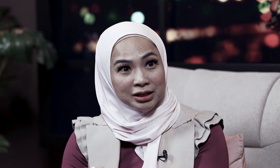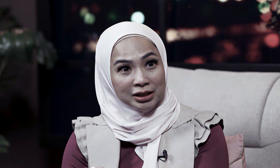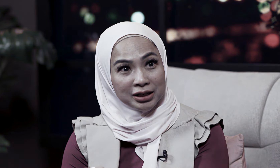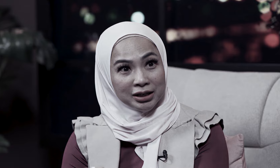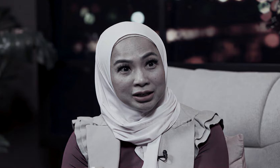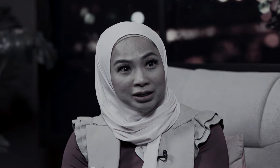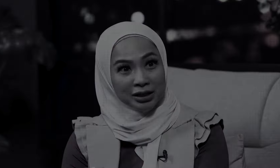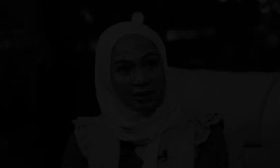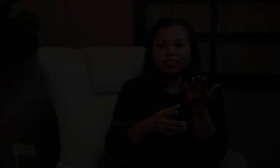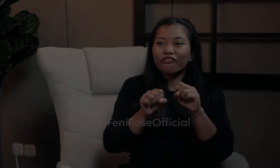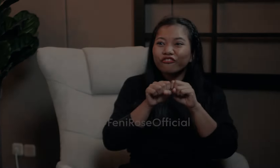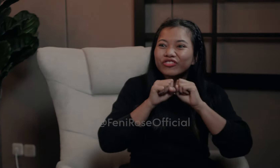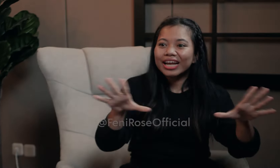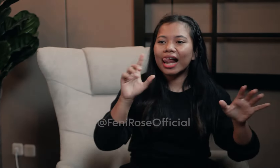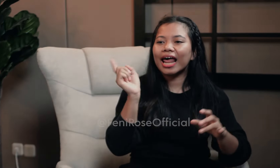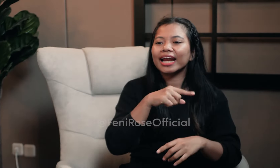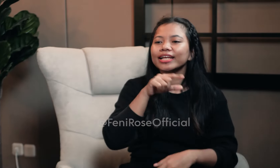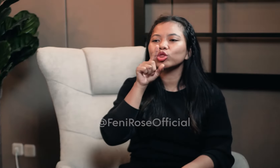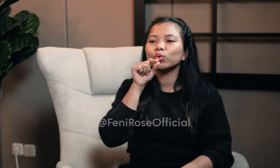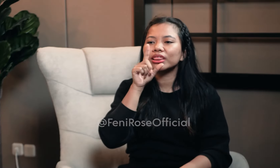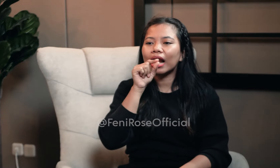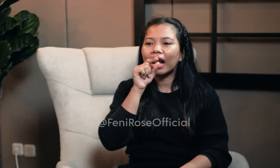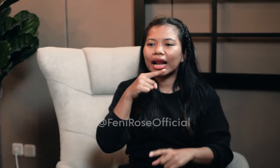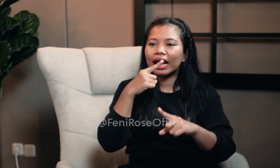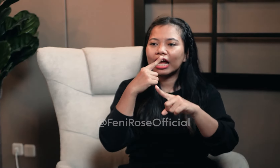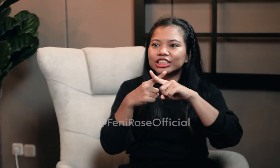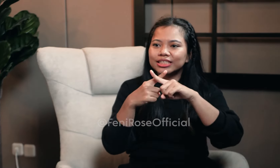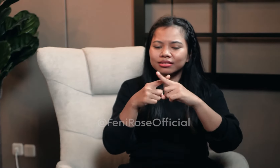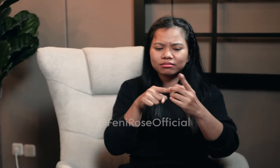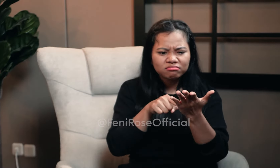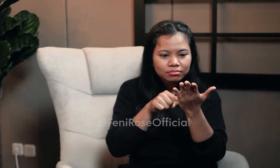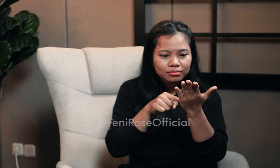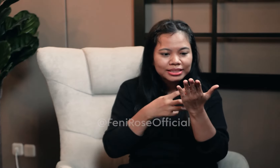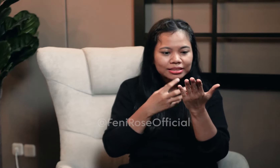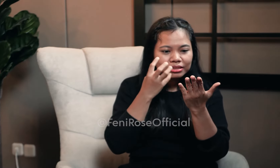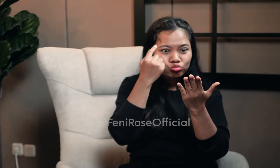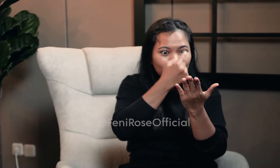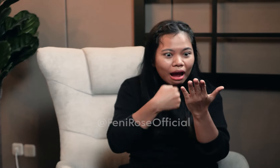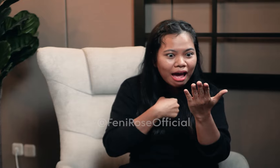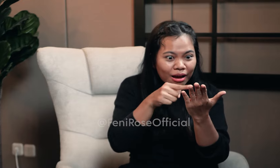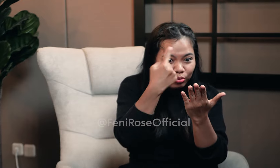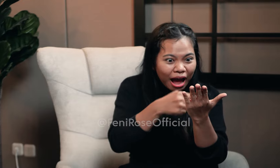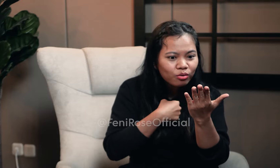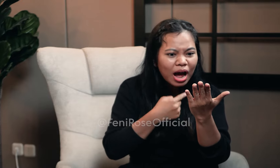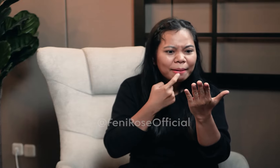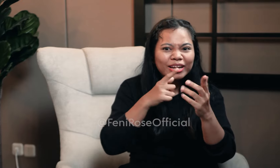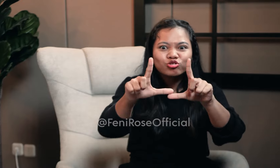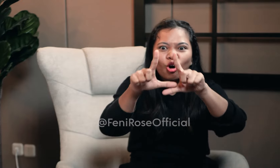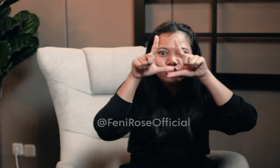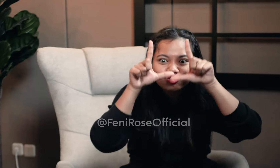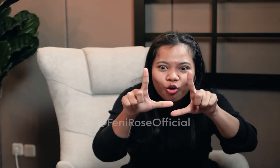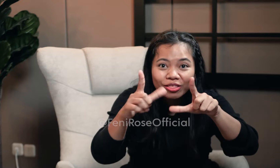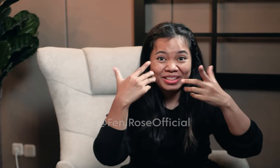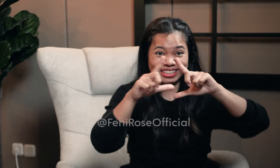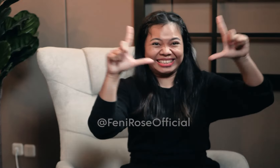tuli banyak banget yang banyak DM ke saya ngirim pesan termasuk di X akun media sosial saya tuh